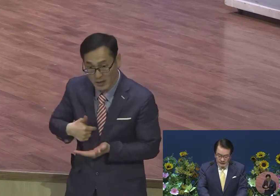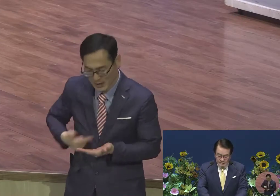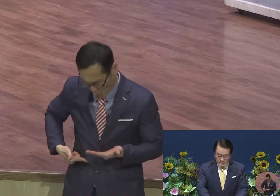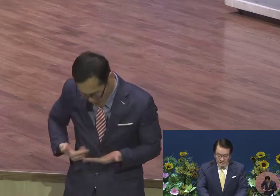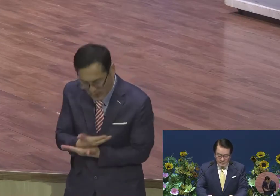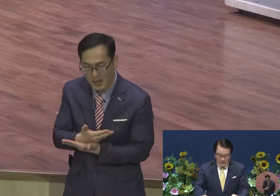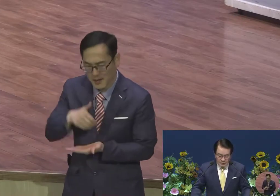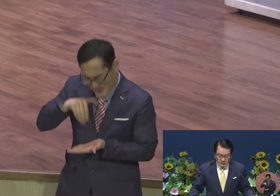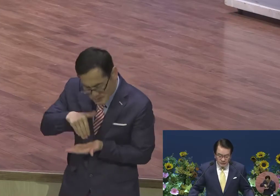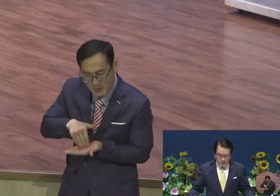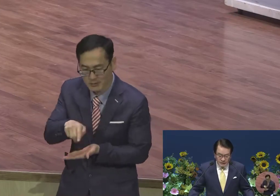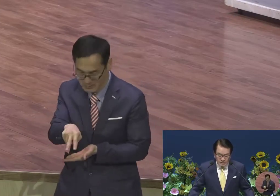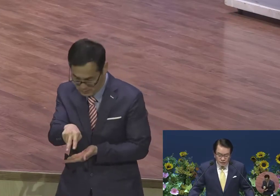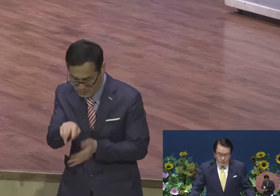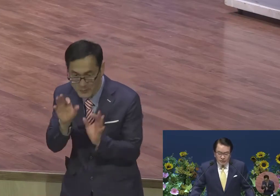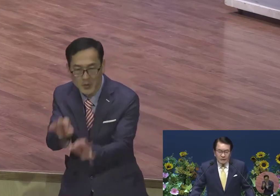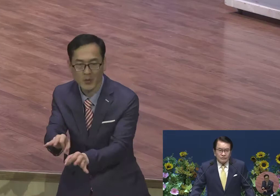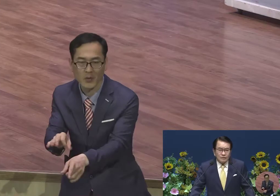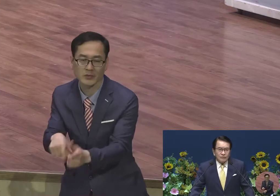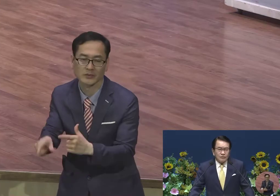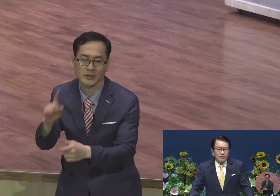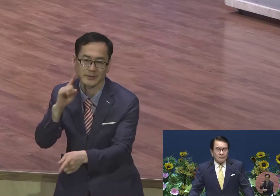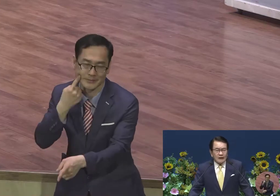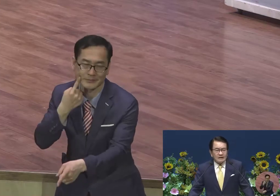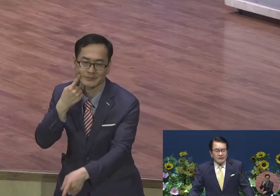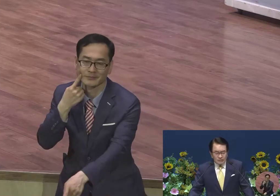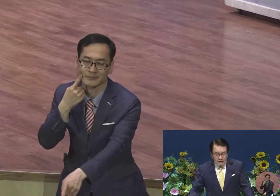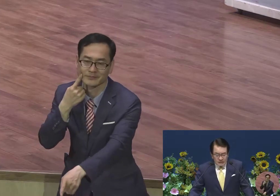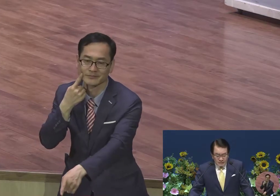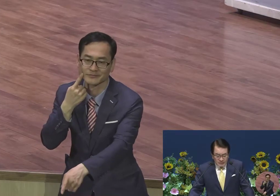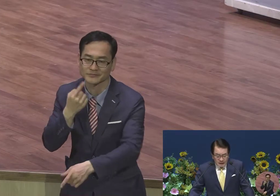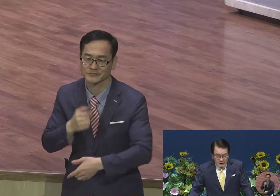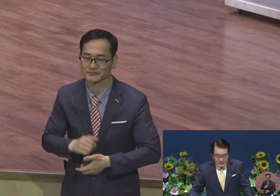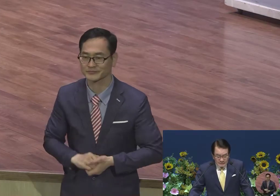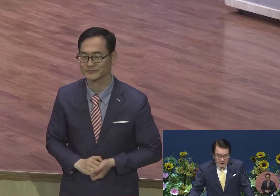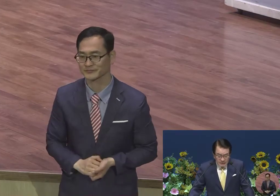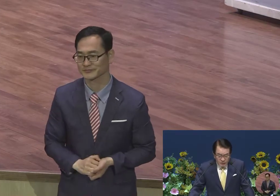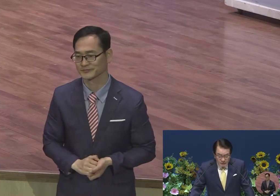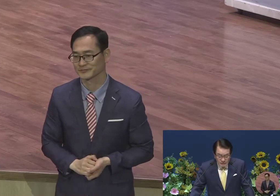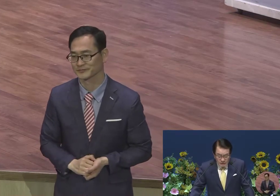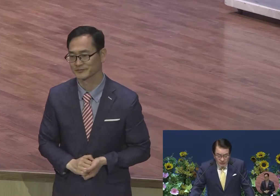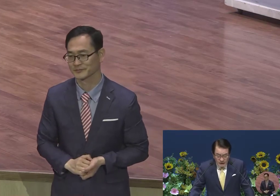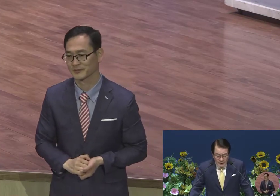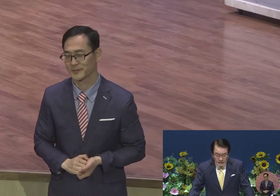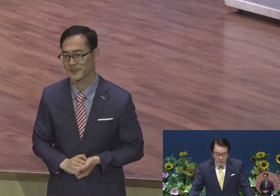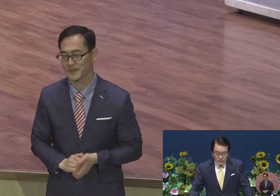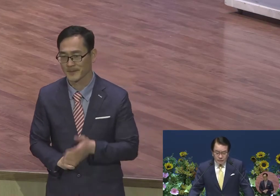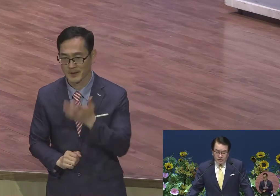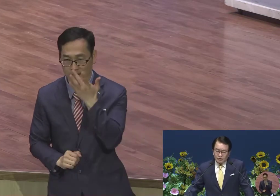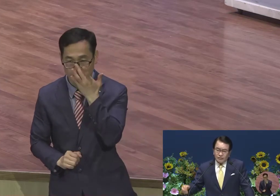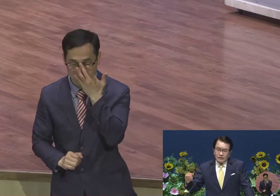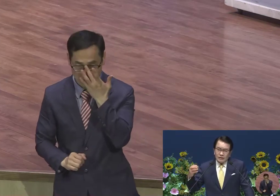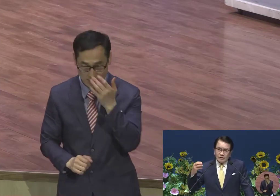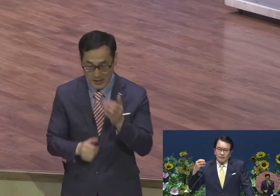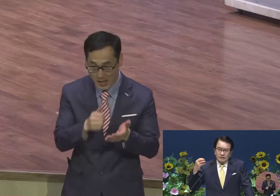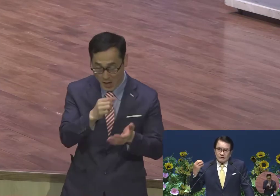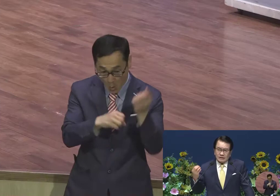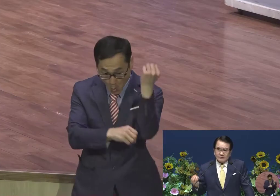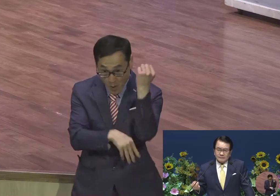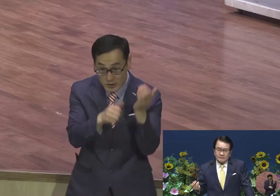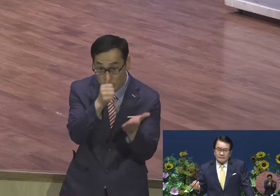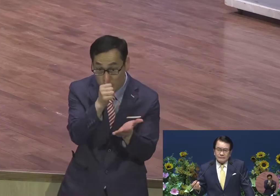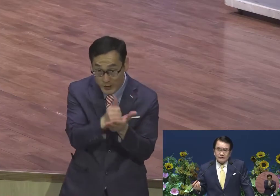그래서 여러분이요 예수 거짓도로 많이 채워지기 때문에 원조로 인해가지고 눈이